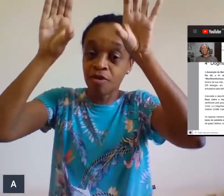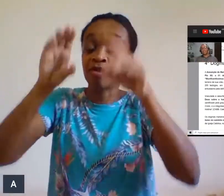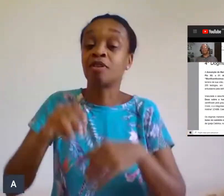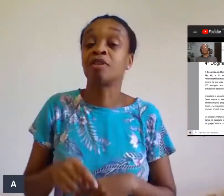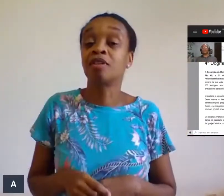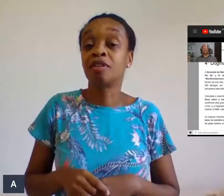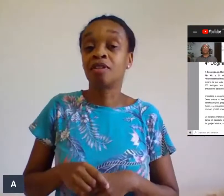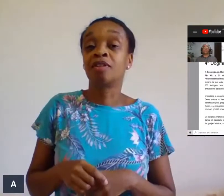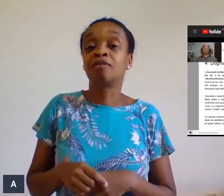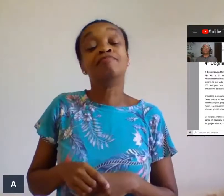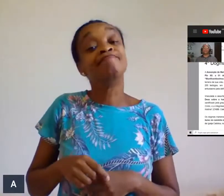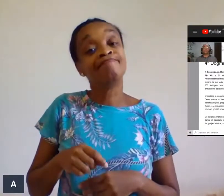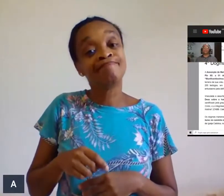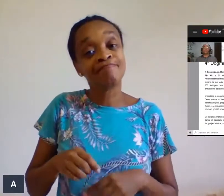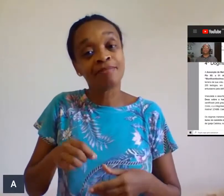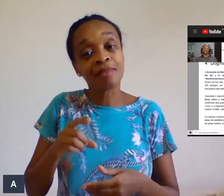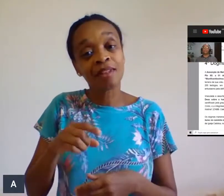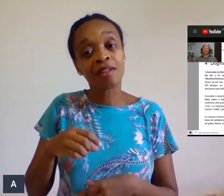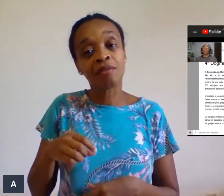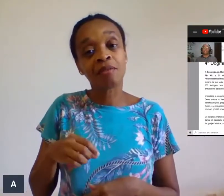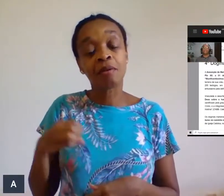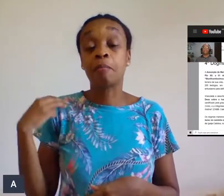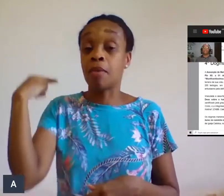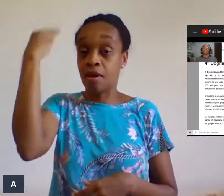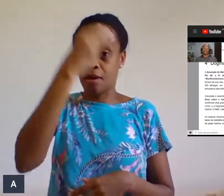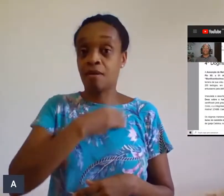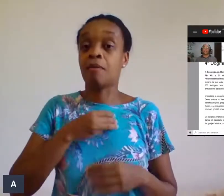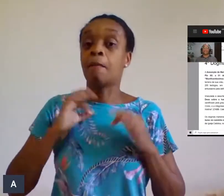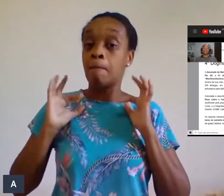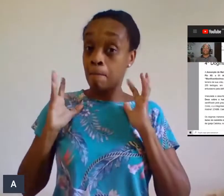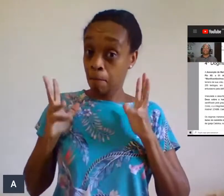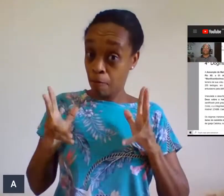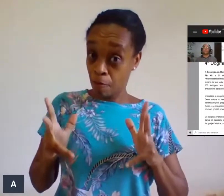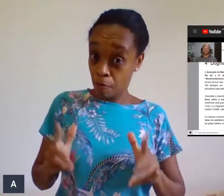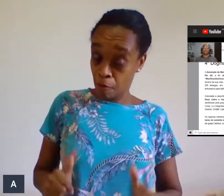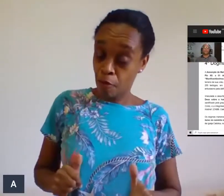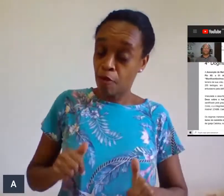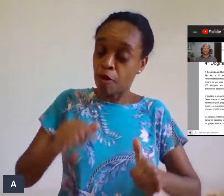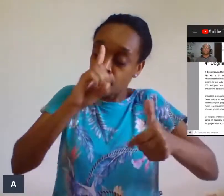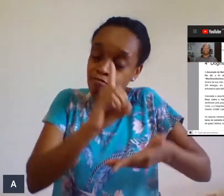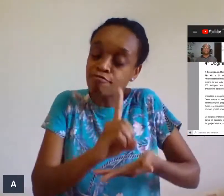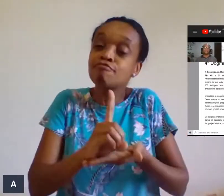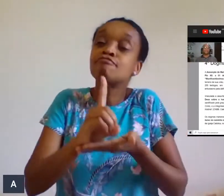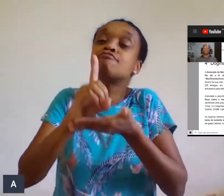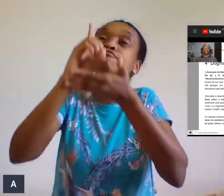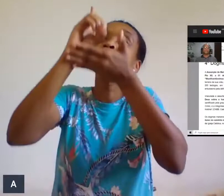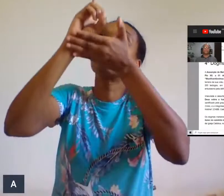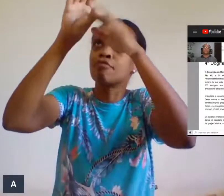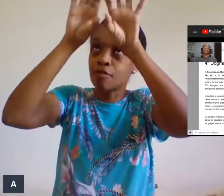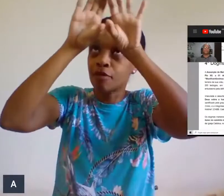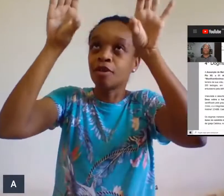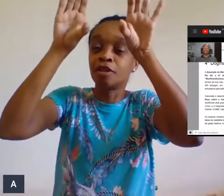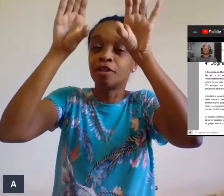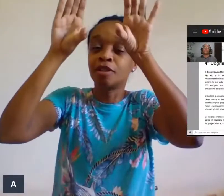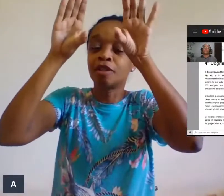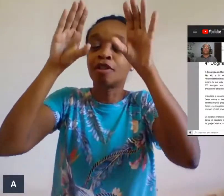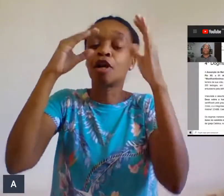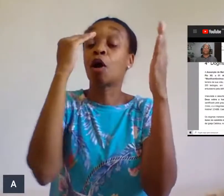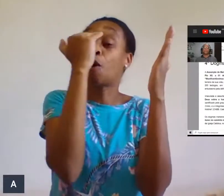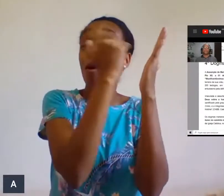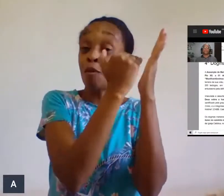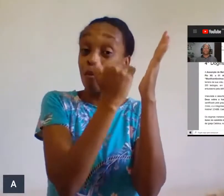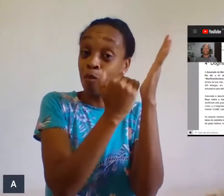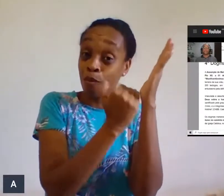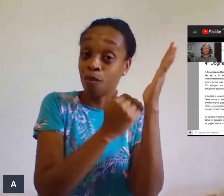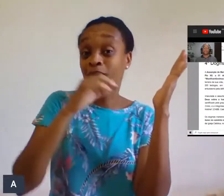Imaculada e assunta aos céus. Maria, ela é a realização perfeita do projeto de Deus sobre